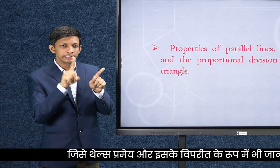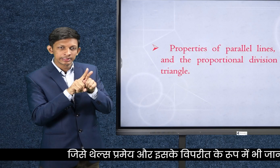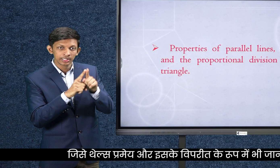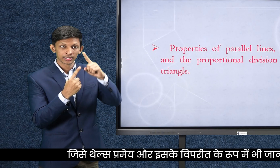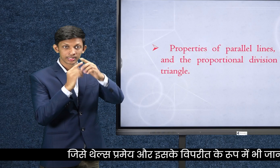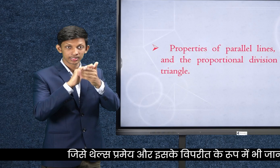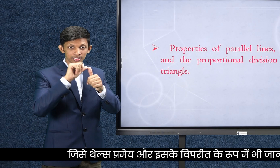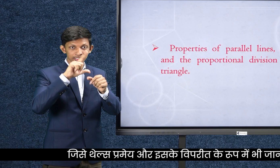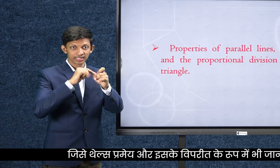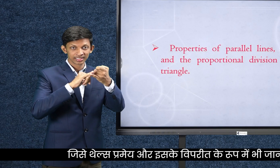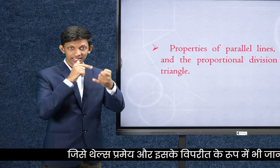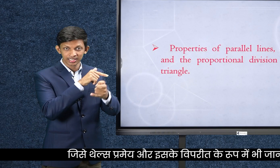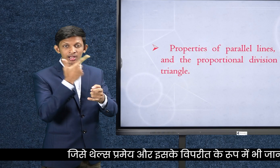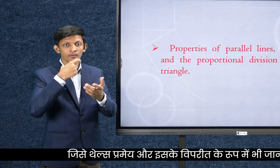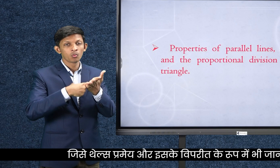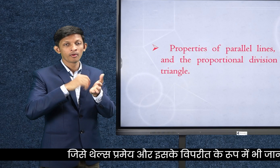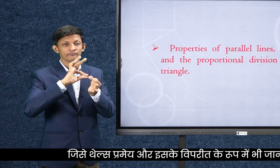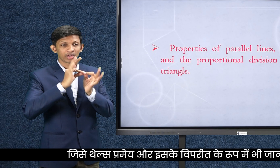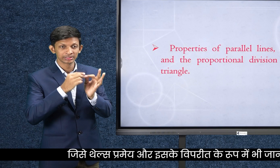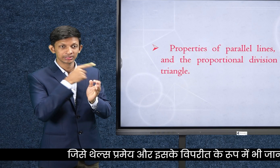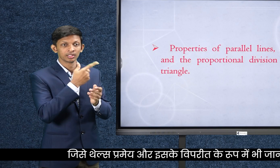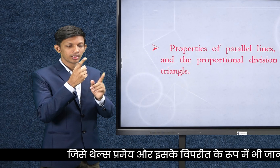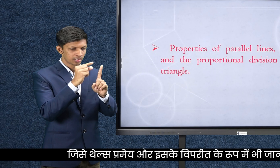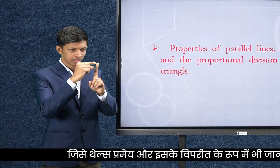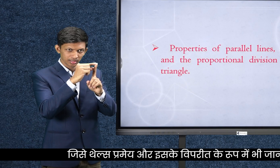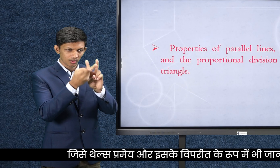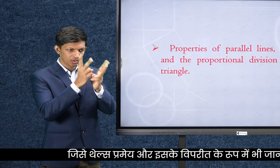और इसके विपरीत के रूप में भी जाना जाता है।